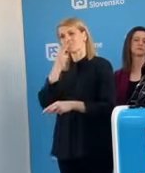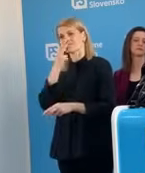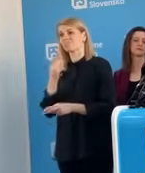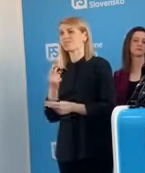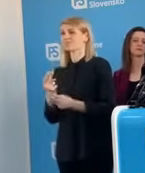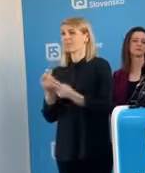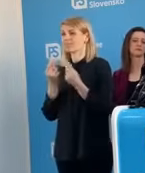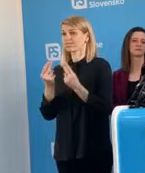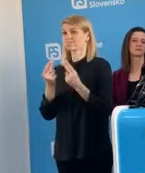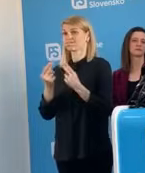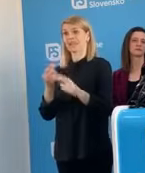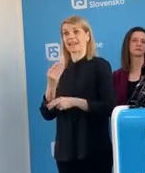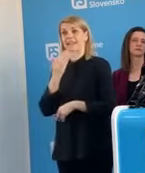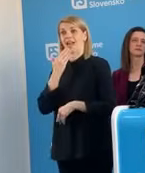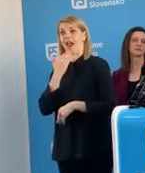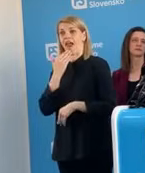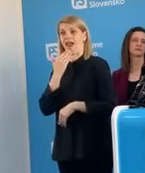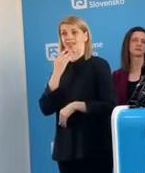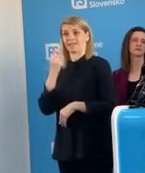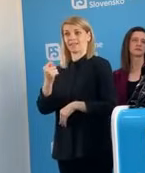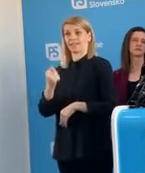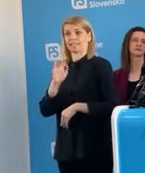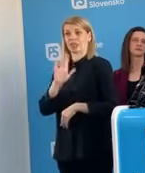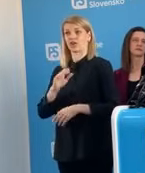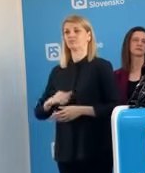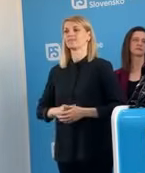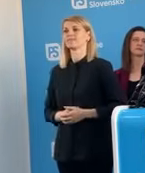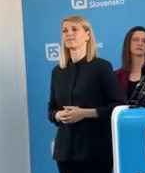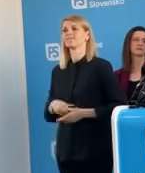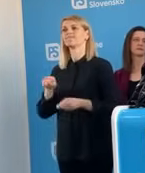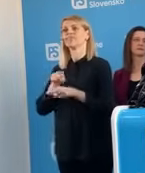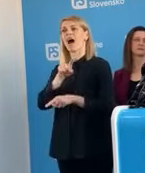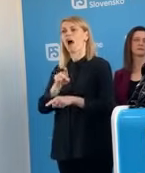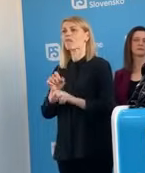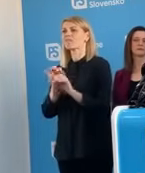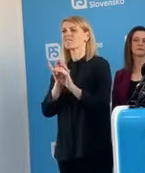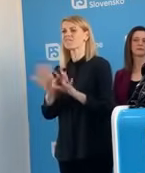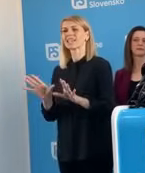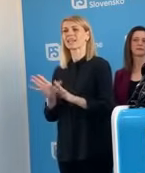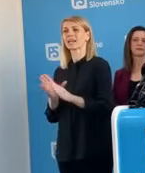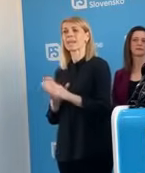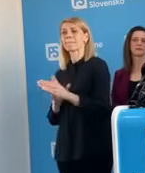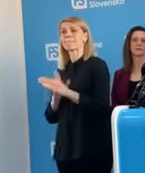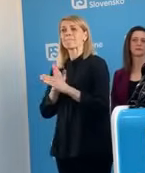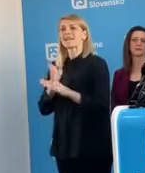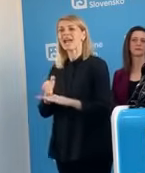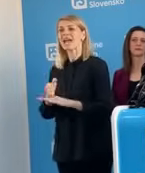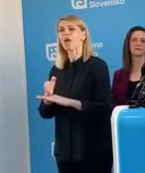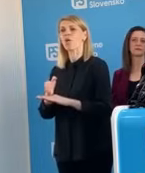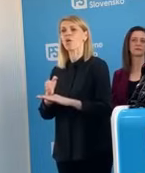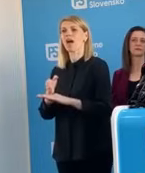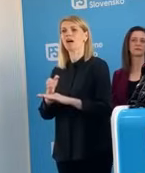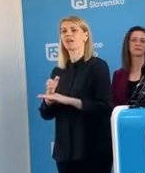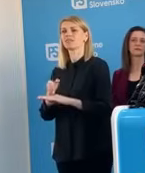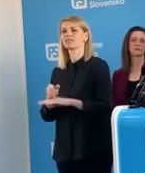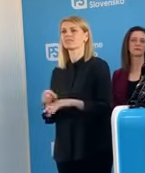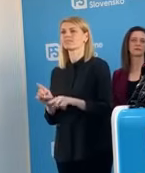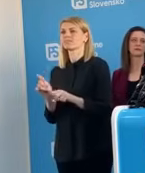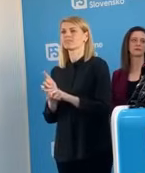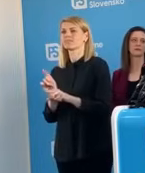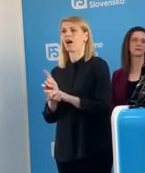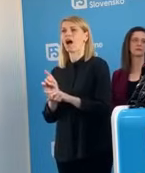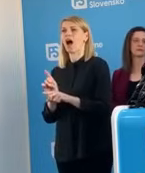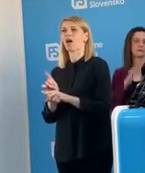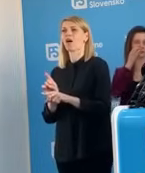pána premiéra, lebo dokázal prekonať aj také esa